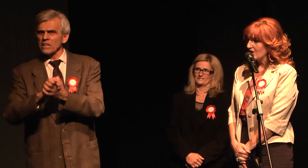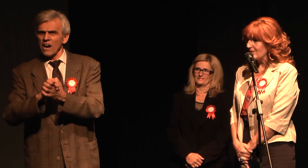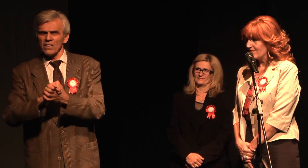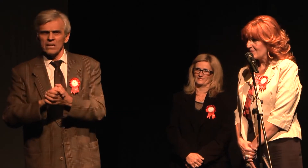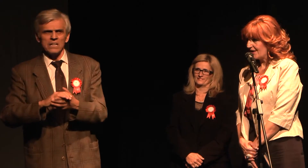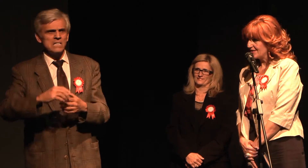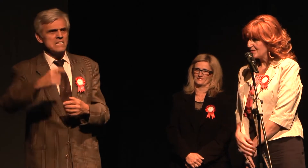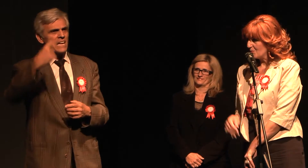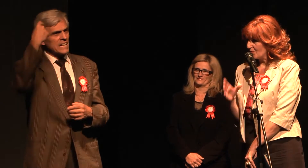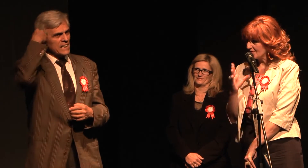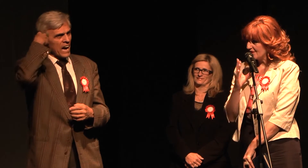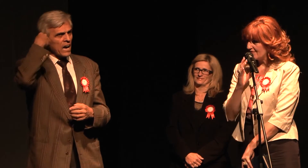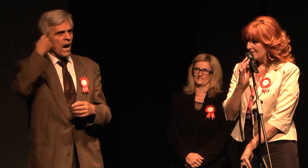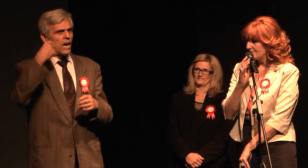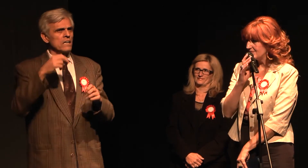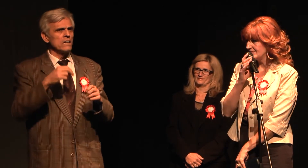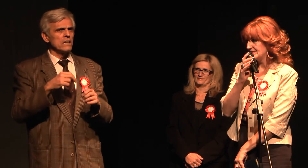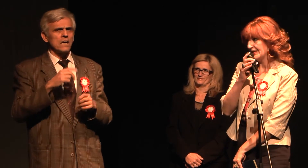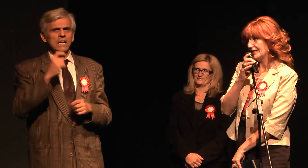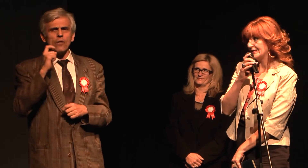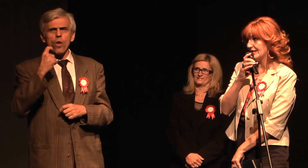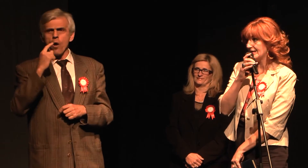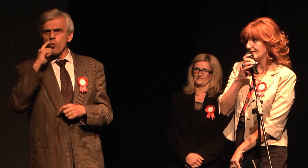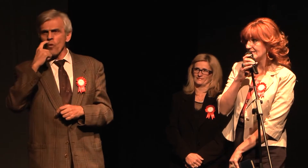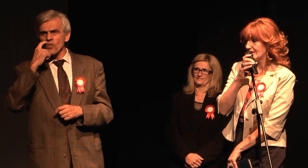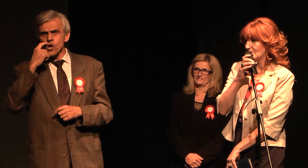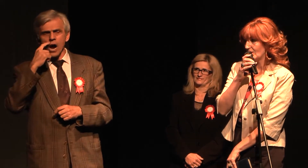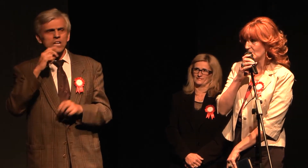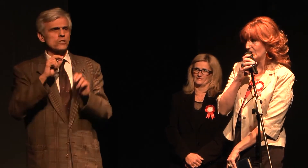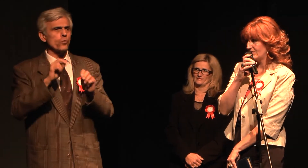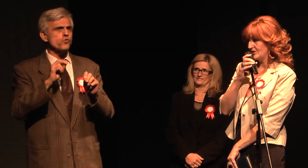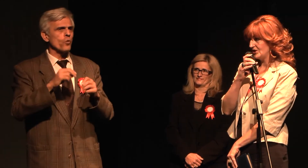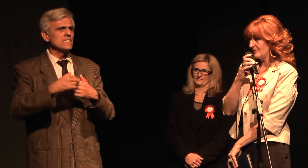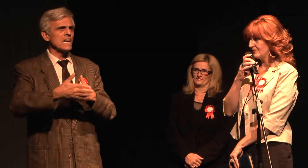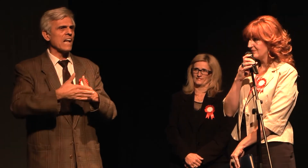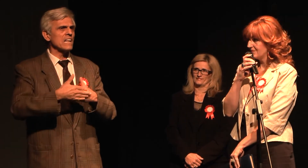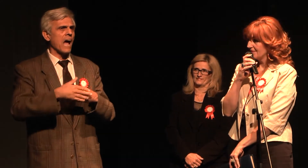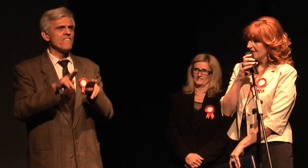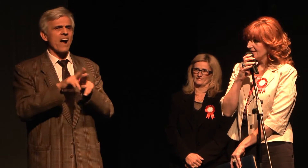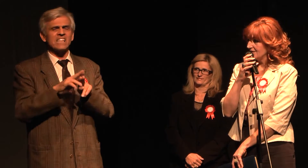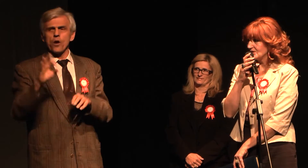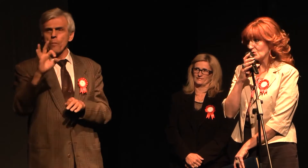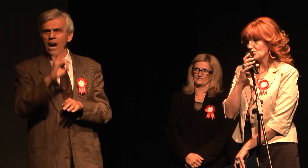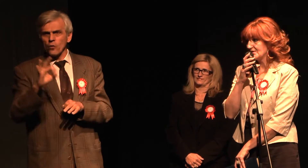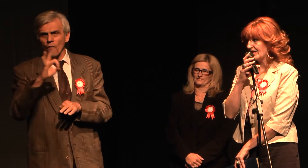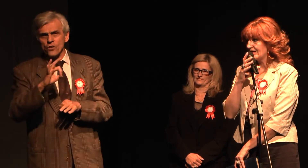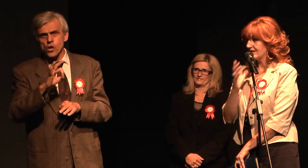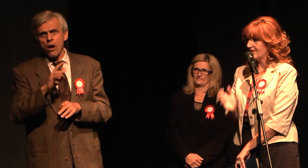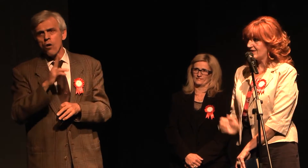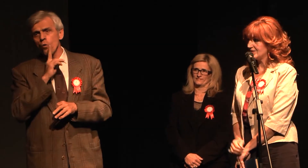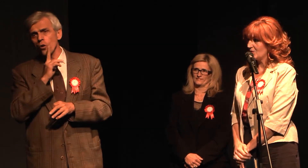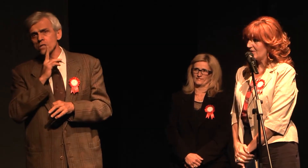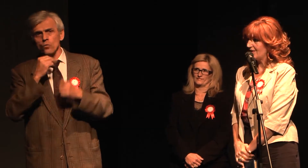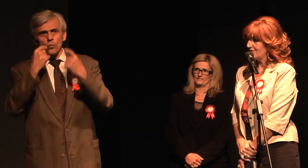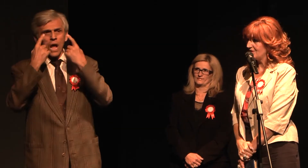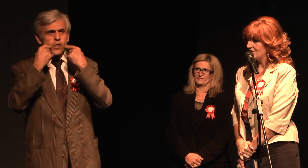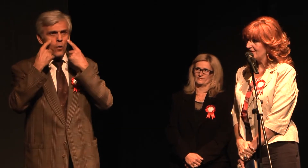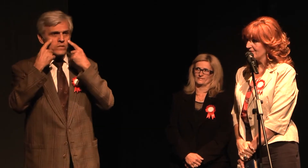Želim da vam prenesem pozdrave sekretara Radoja Kujovića i stručnog saradnika Vasa Obradovića, koji